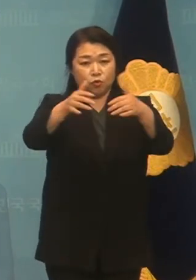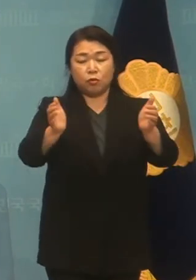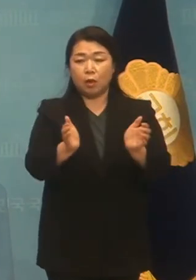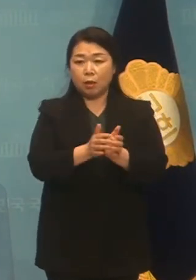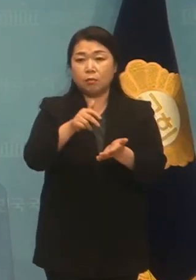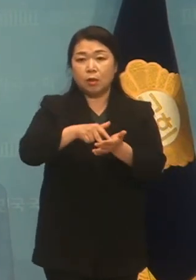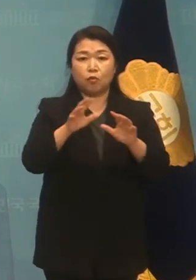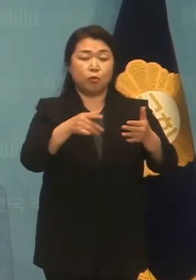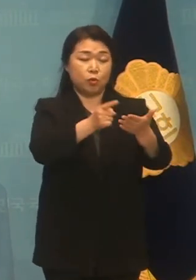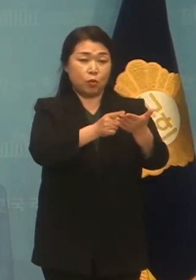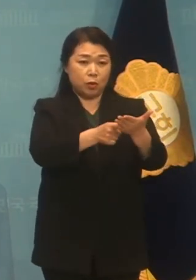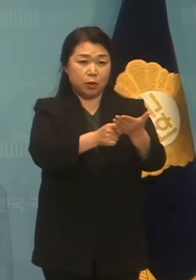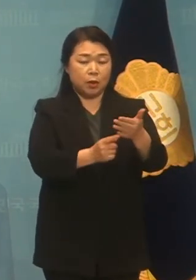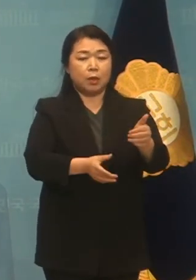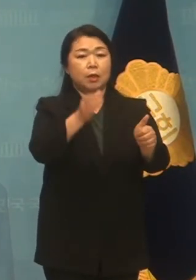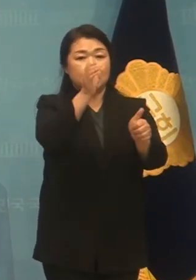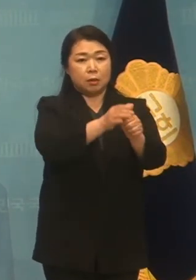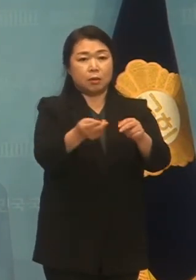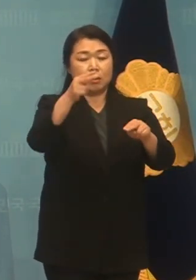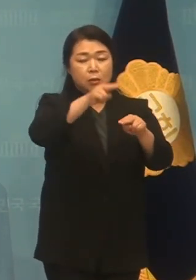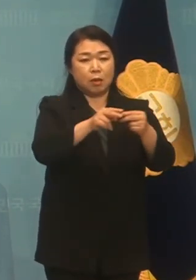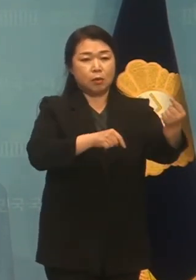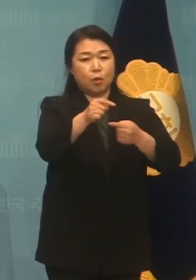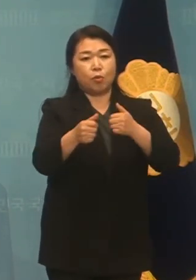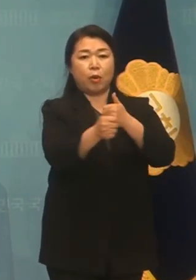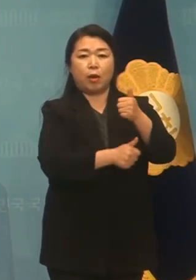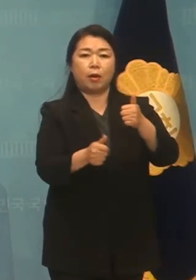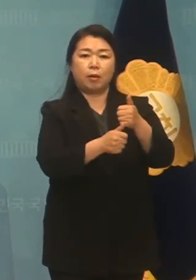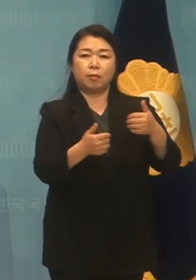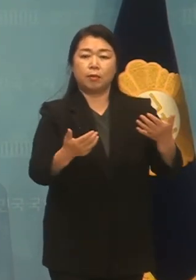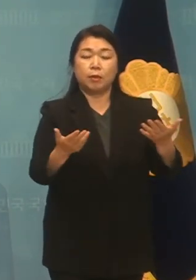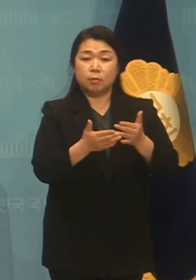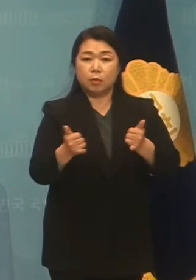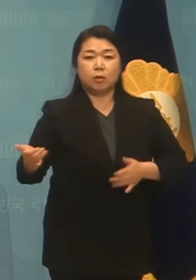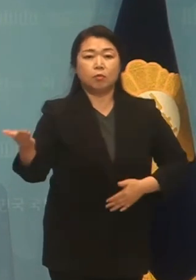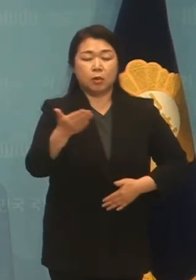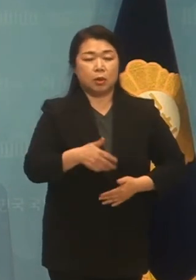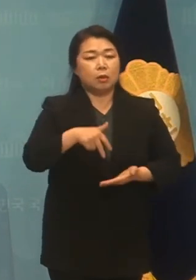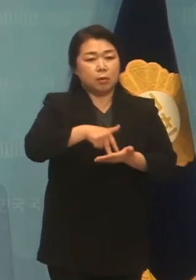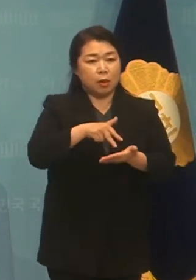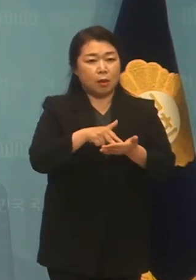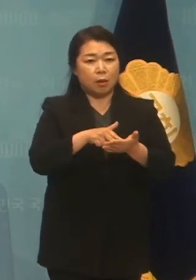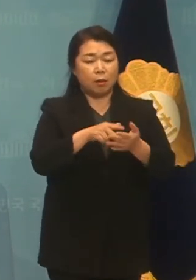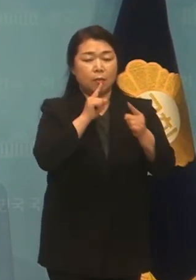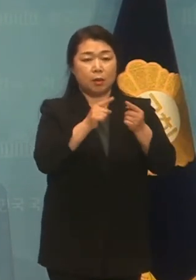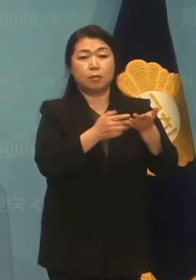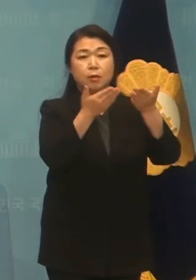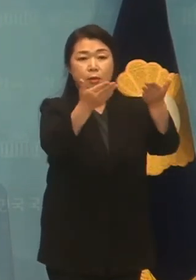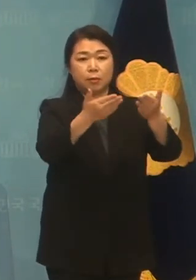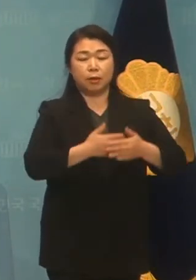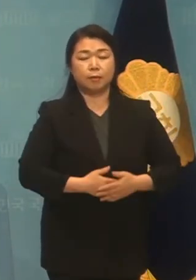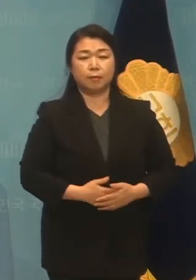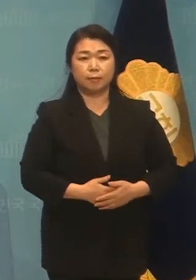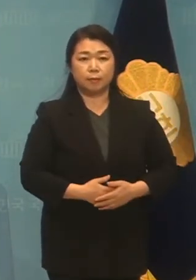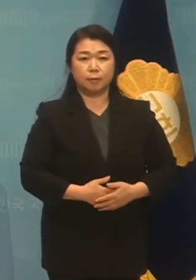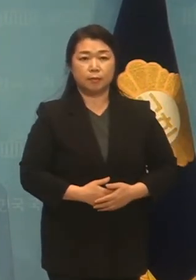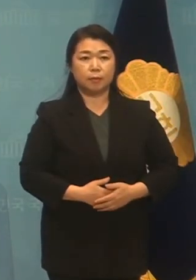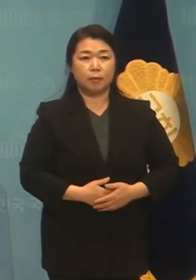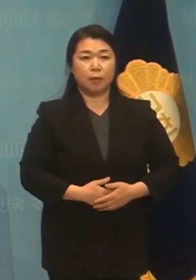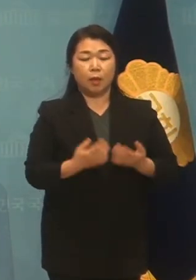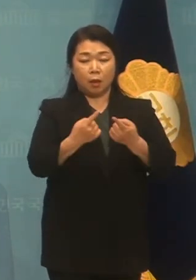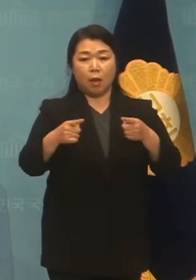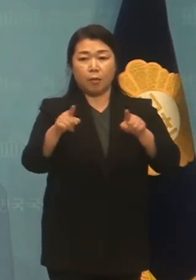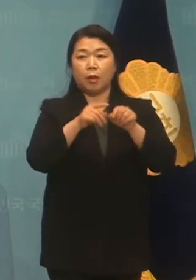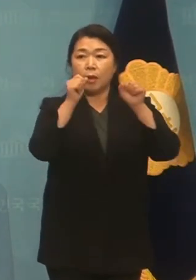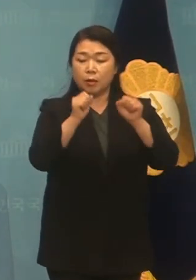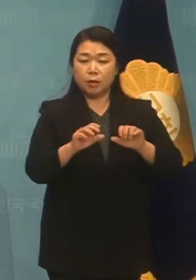민주당의 국무총리 인사청문 특위들은 이에 대한 우리의 의견을 밝히고자 합니다.